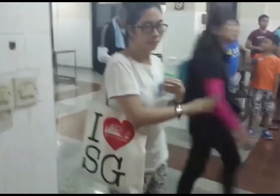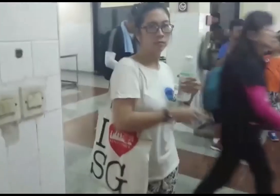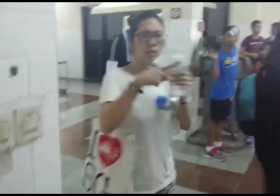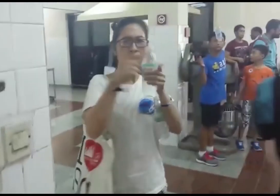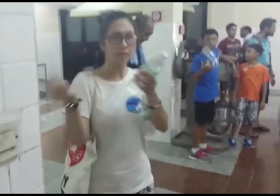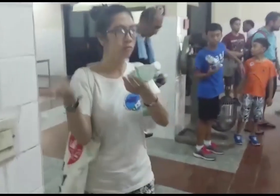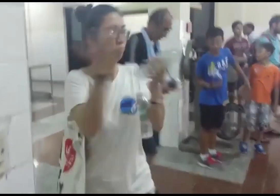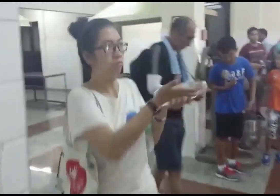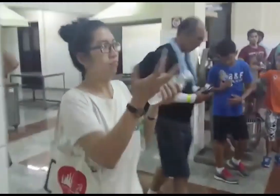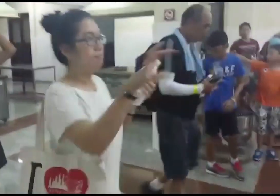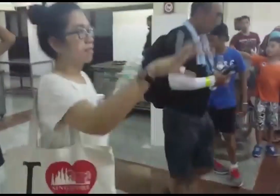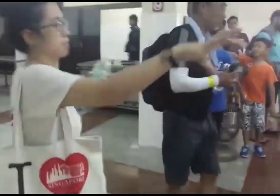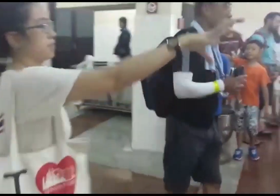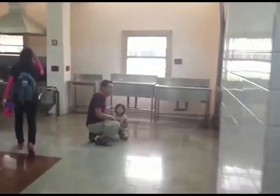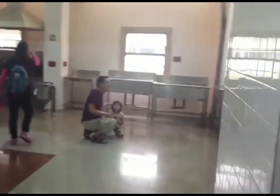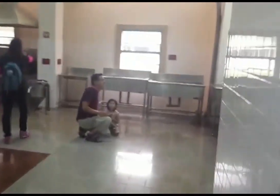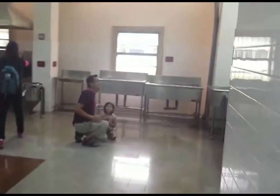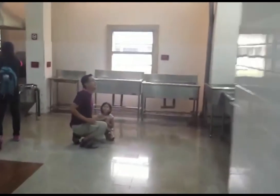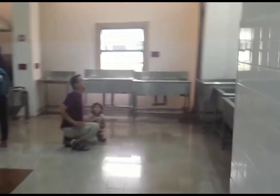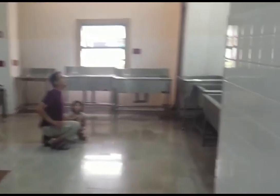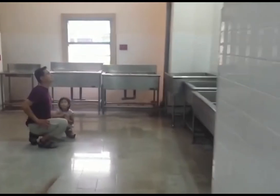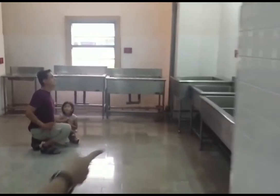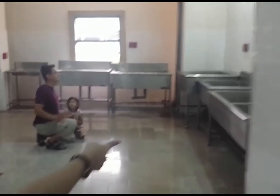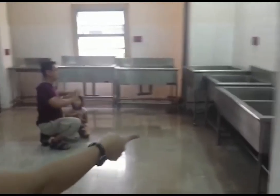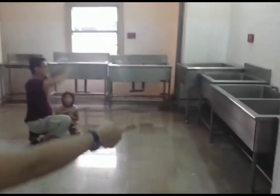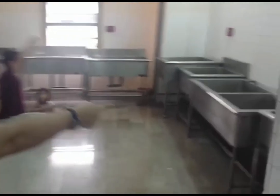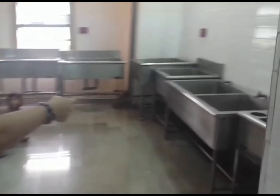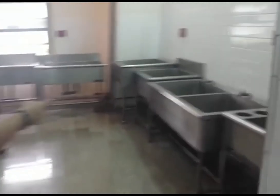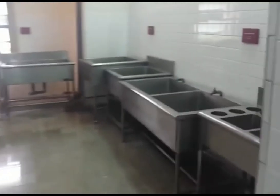Diese Küchenausstattung stammt von der japanischen Besatzungszeit.